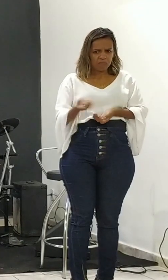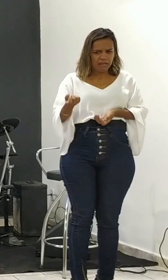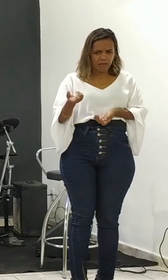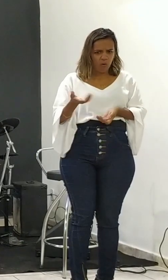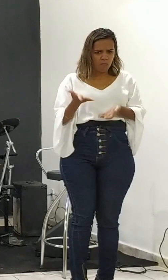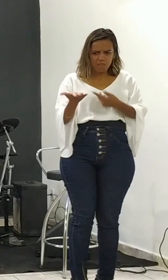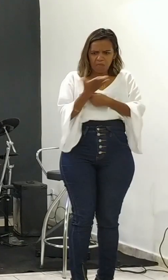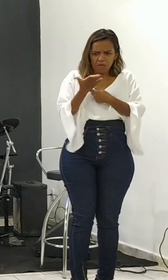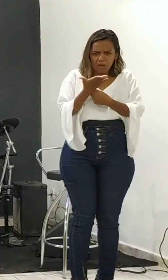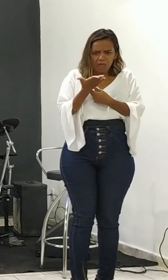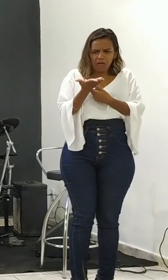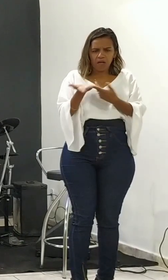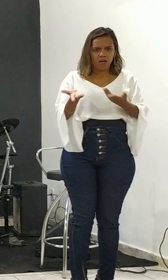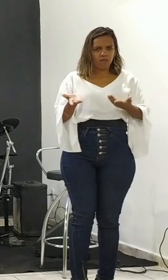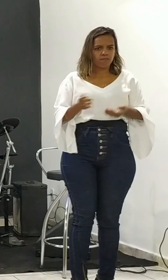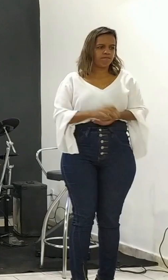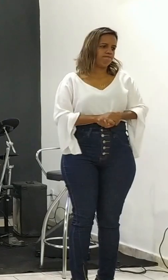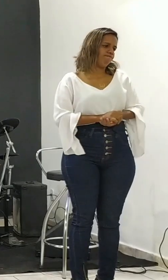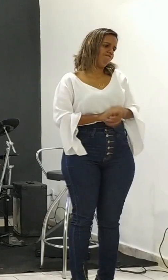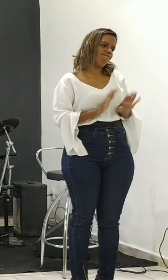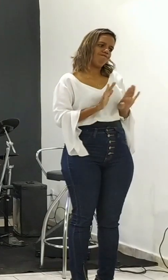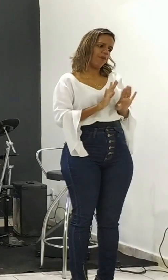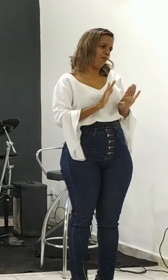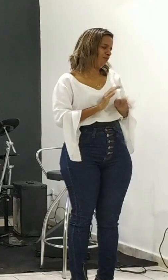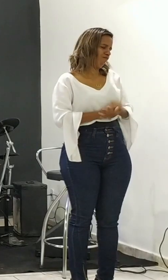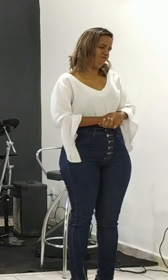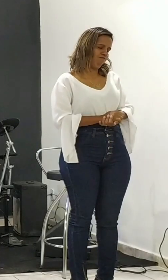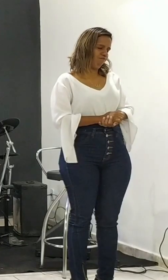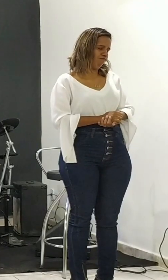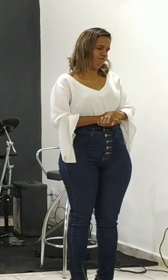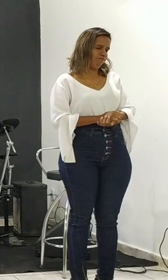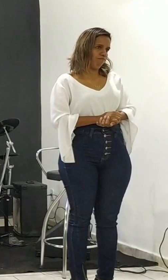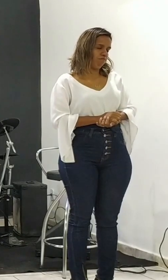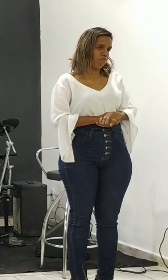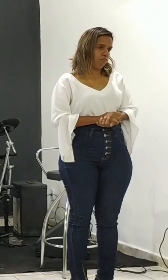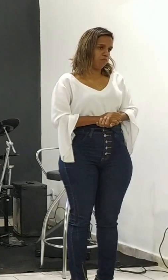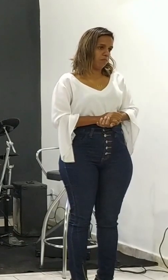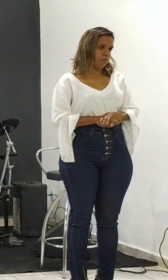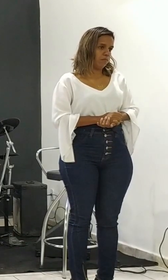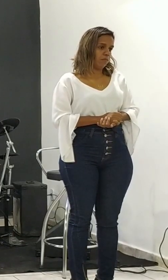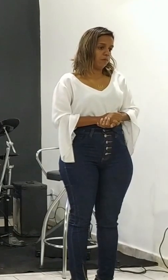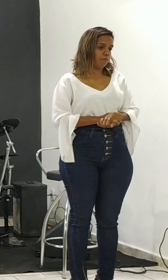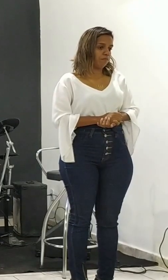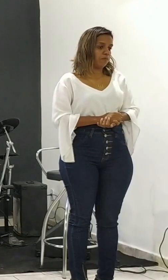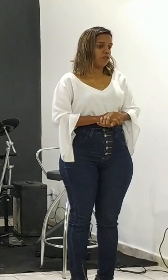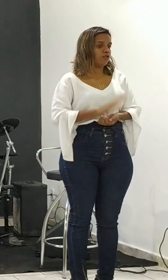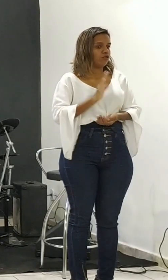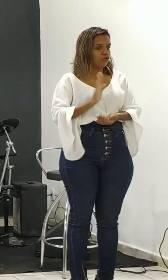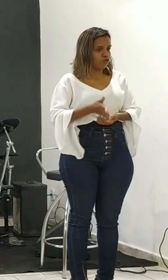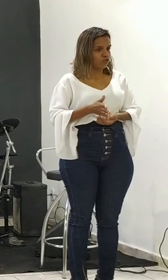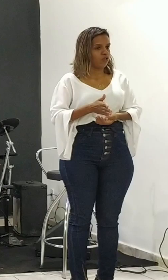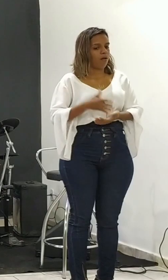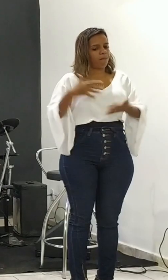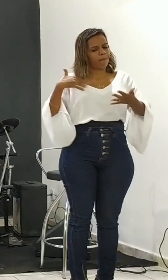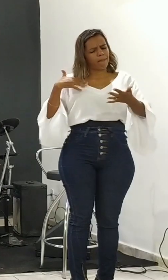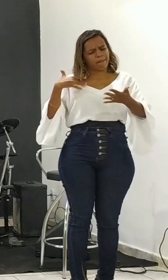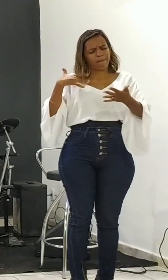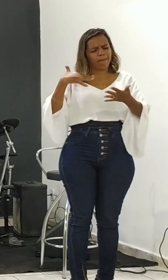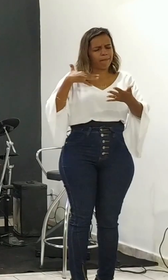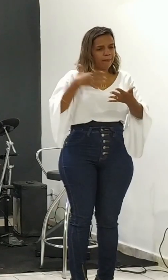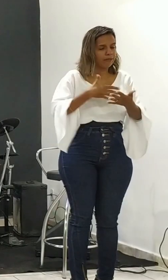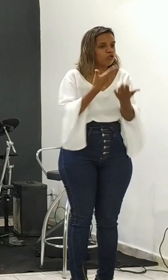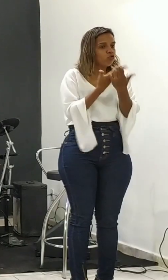disso? Não, eu não dou conta. Eu não passei tanto tempo dentro de uma